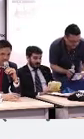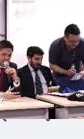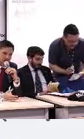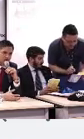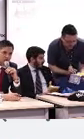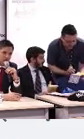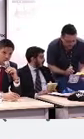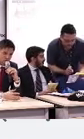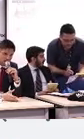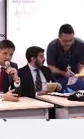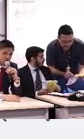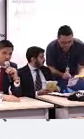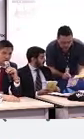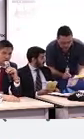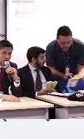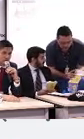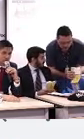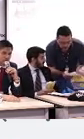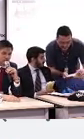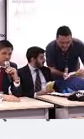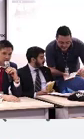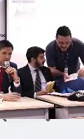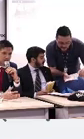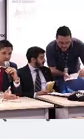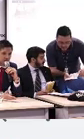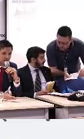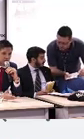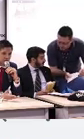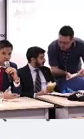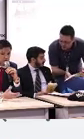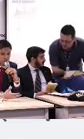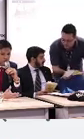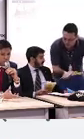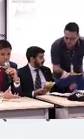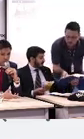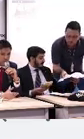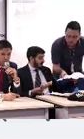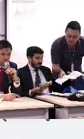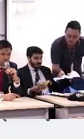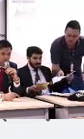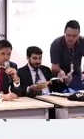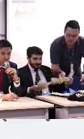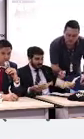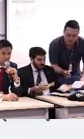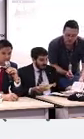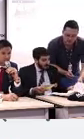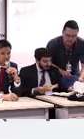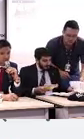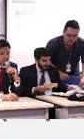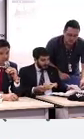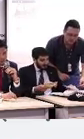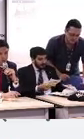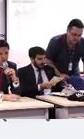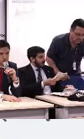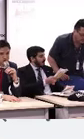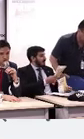que analisar né o caso concreto para poder dizer para você isso qual qual seria o caso concreto por Eu poderia até passar já